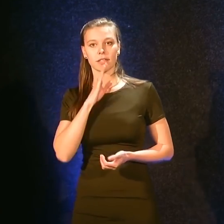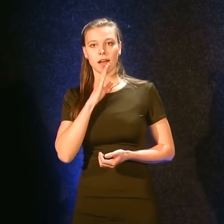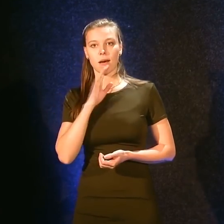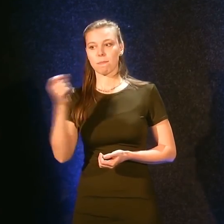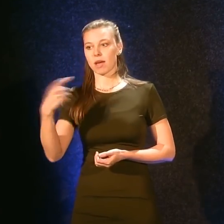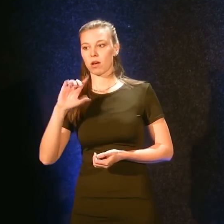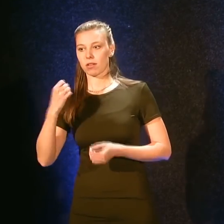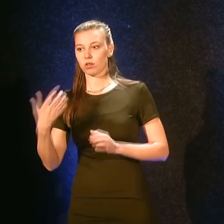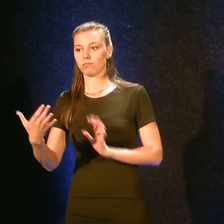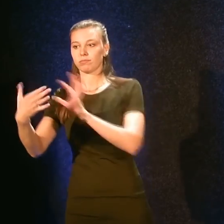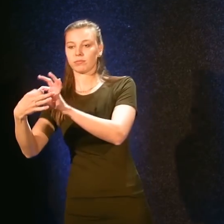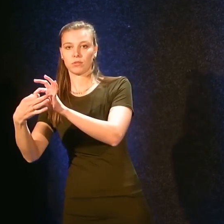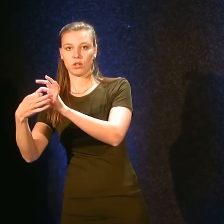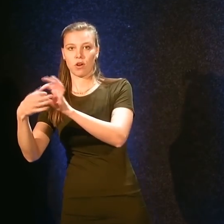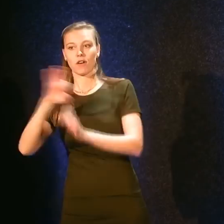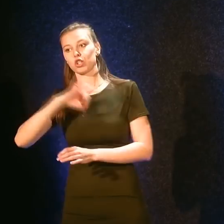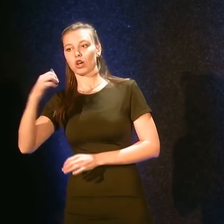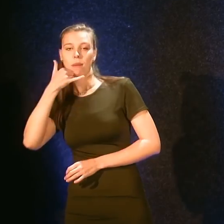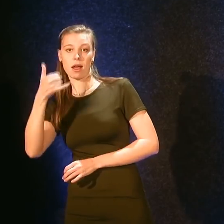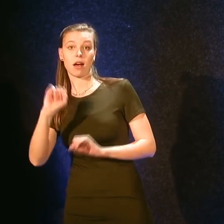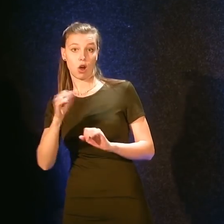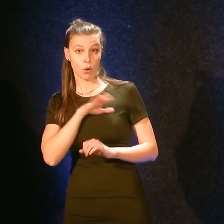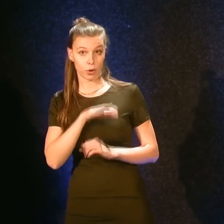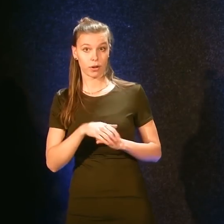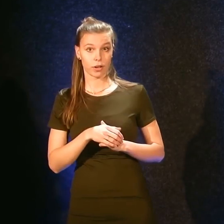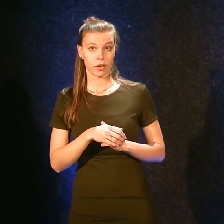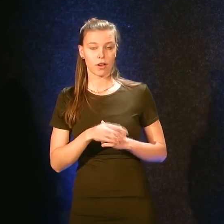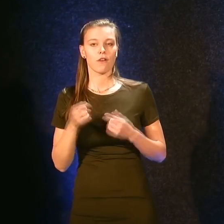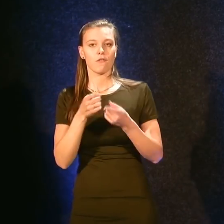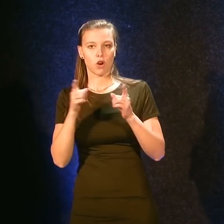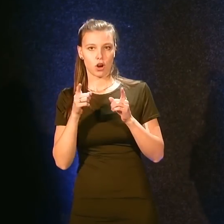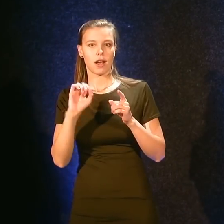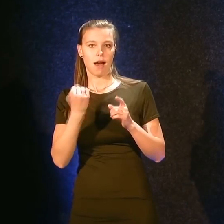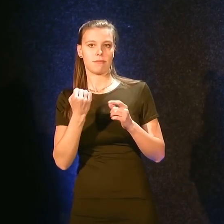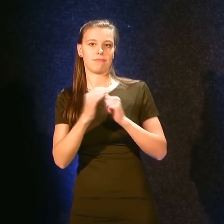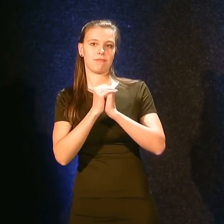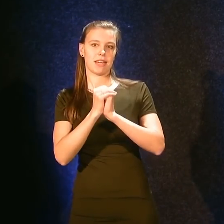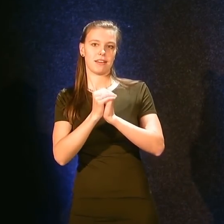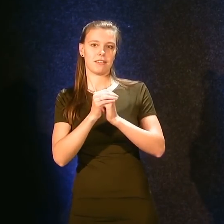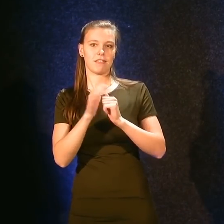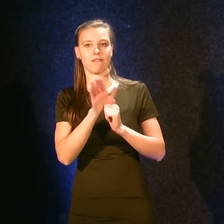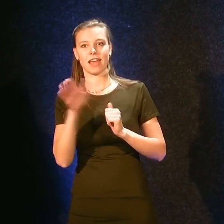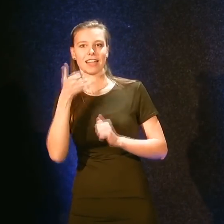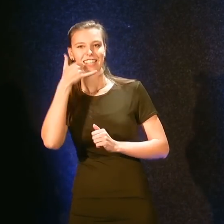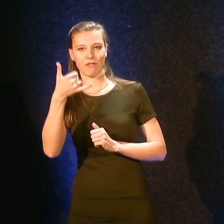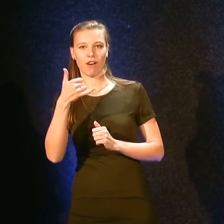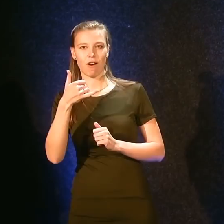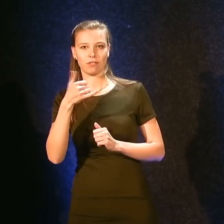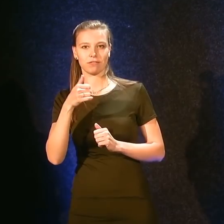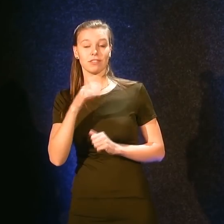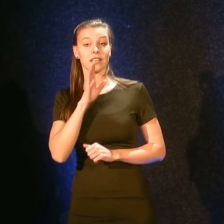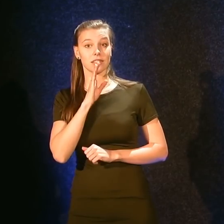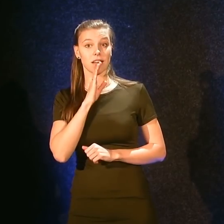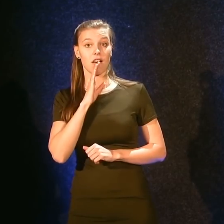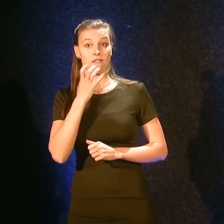contact met je opnemen. We kunnen je terugbellen als je zou willen, zodat we ook voor je kunnen bidden via de telefoon. Mocht je behoefte hebben